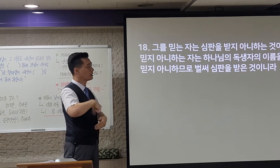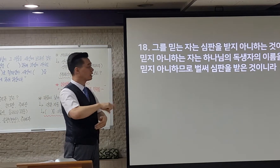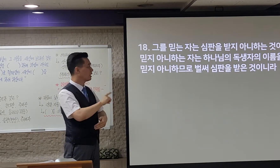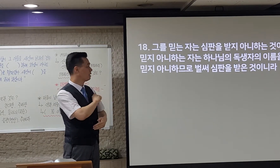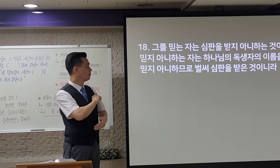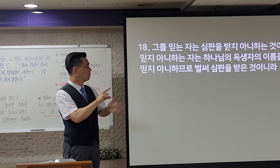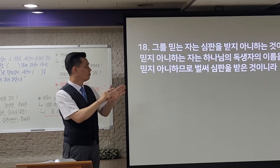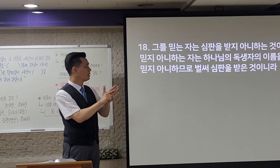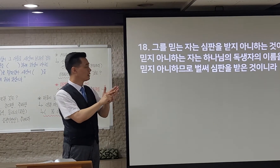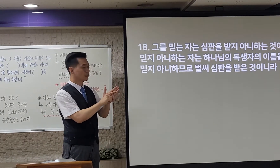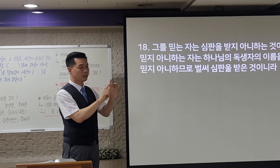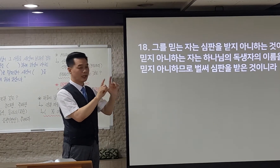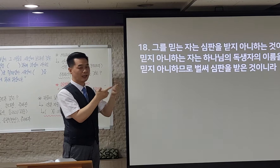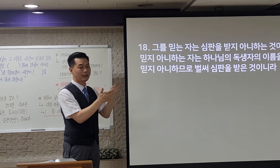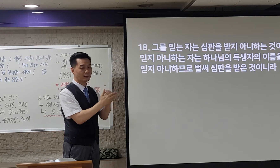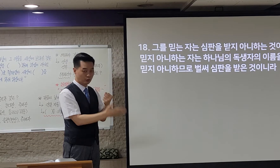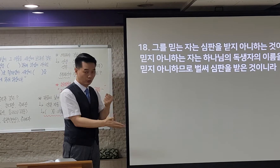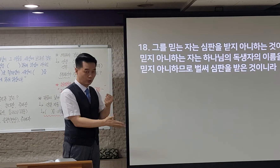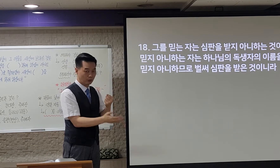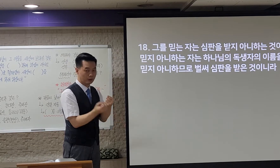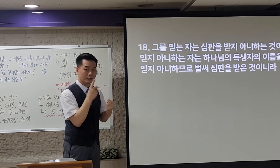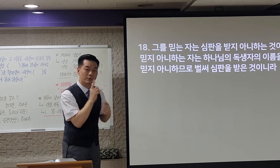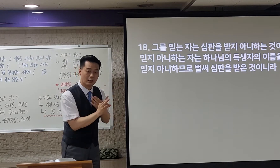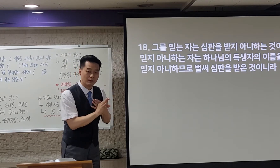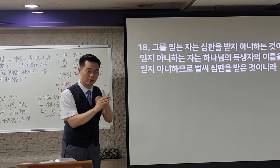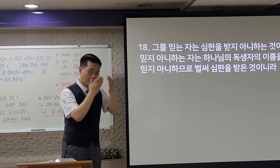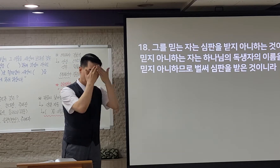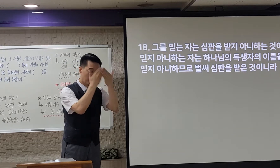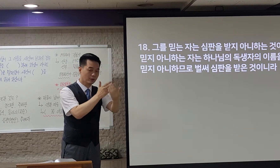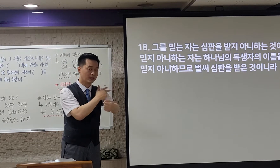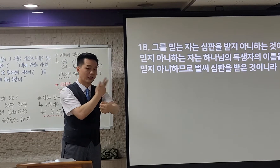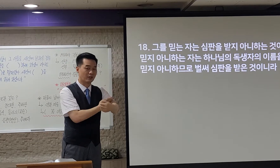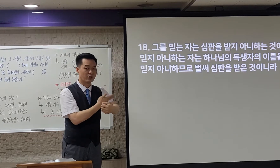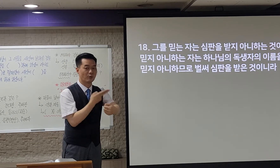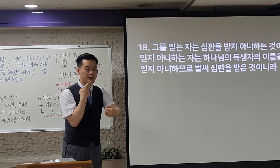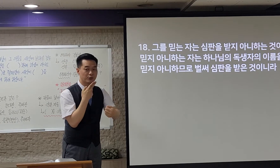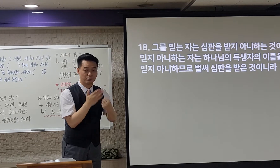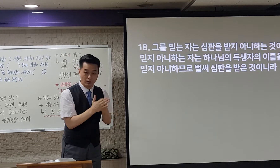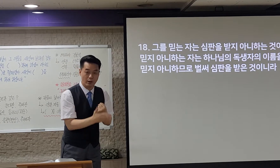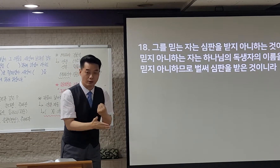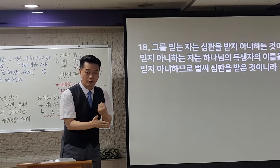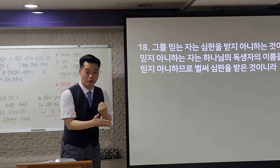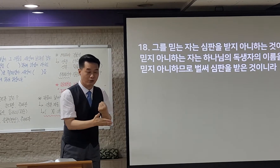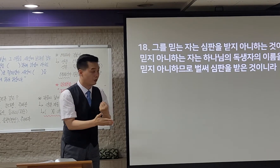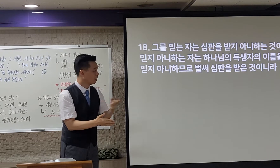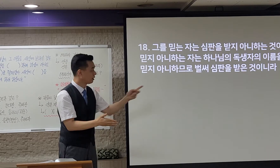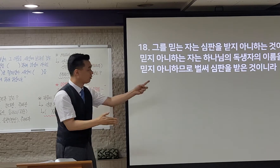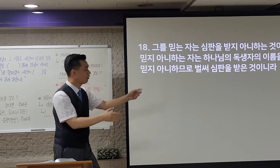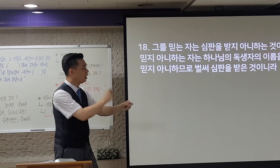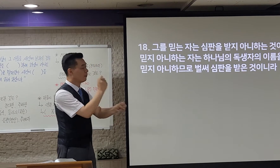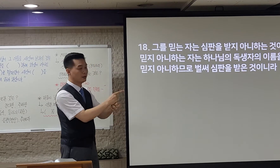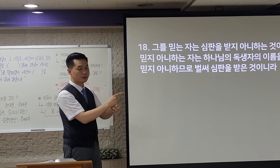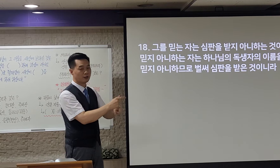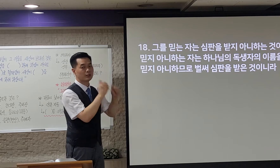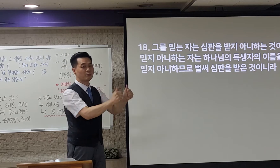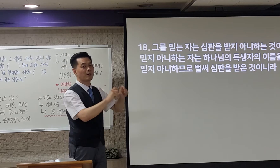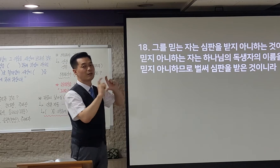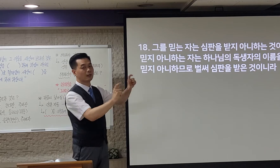독생자의 이름을 믿지 아니함으로, 다시 말하면 면제 자격이 없음으로예요. 그래서 벌써 심판을 받은